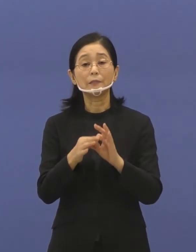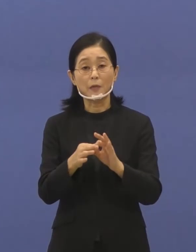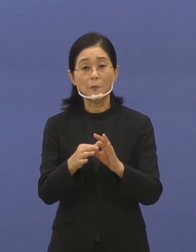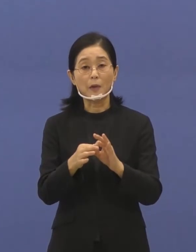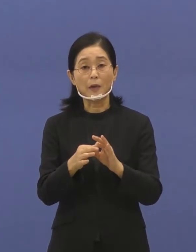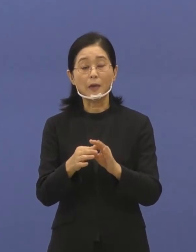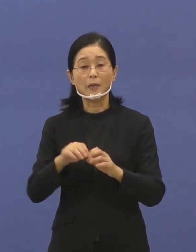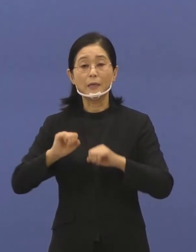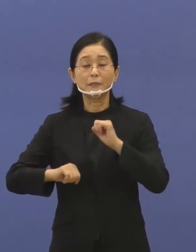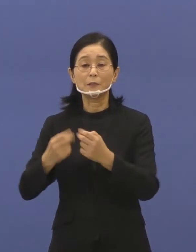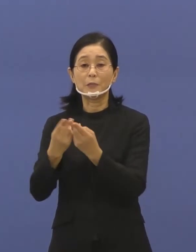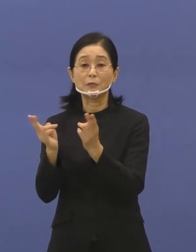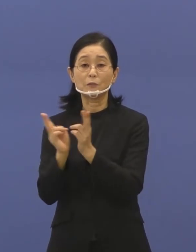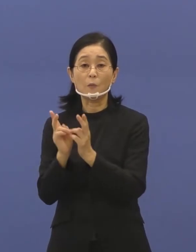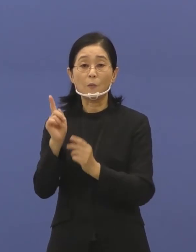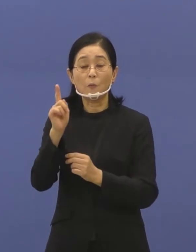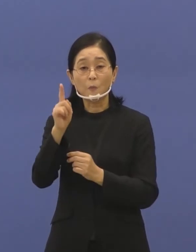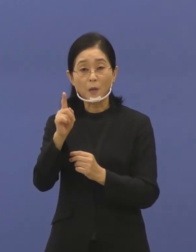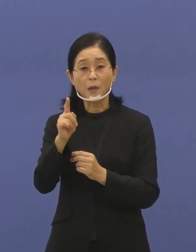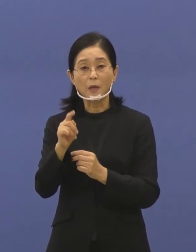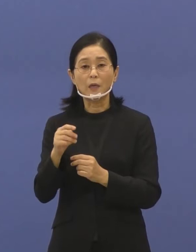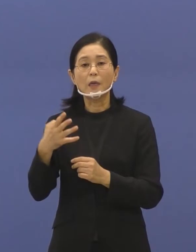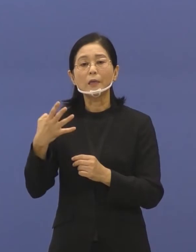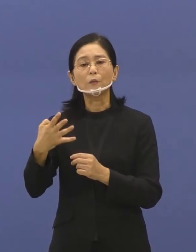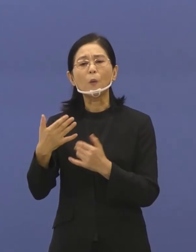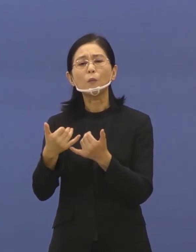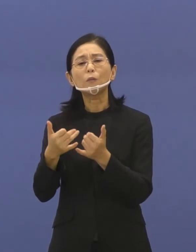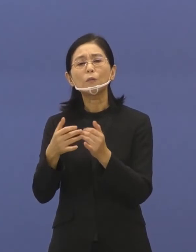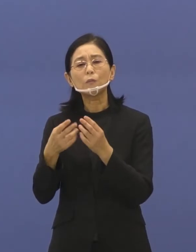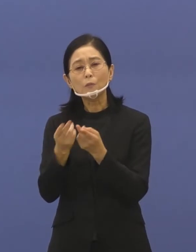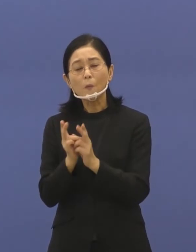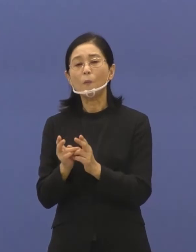自民党側からすれば、その与党でなければというような